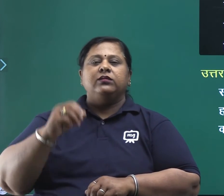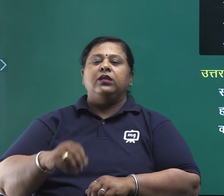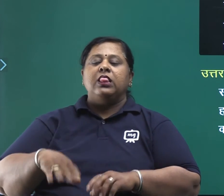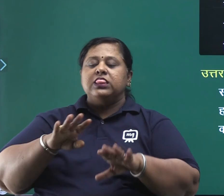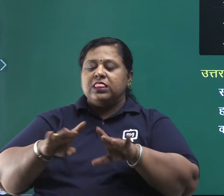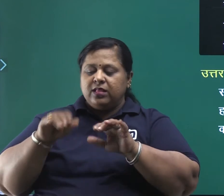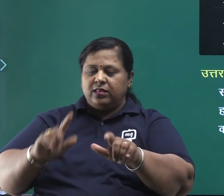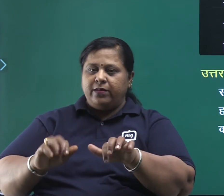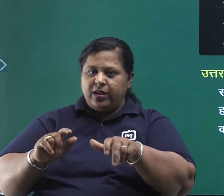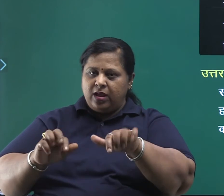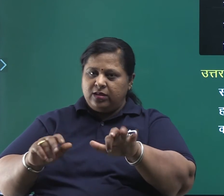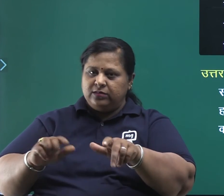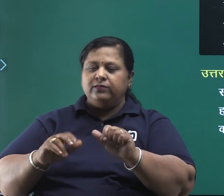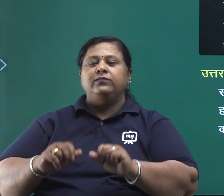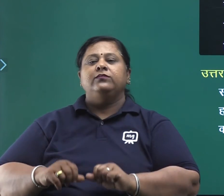तबला,